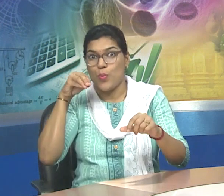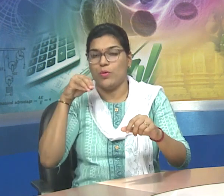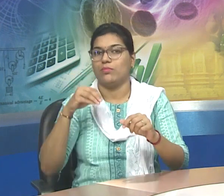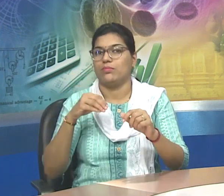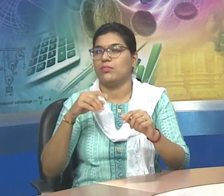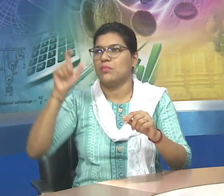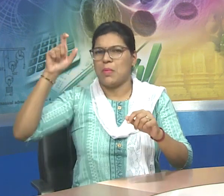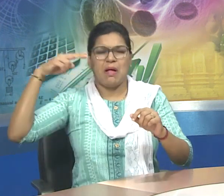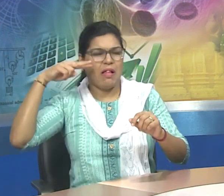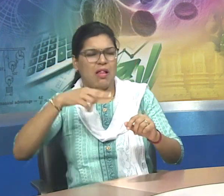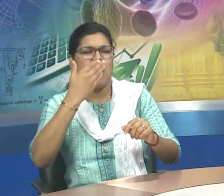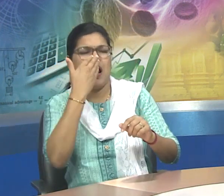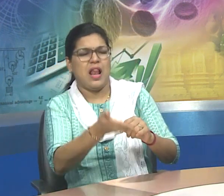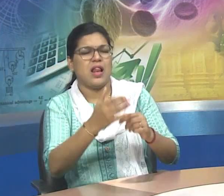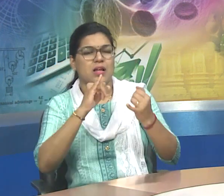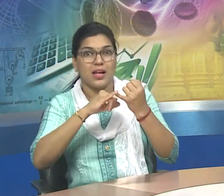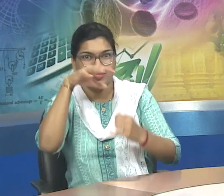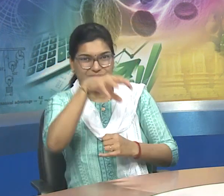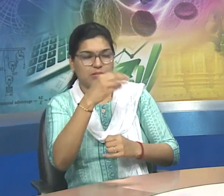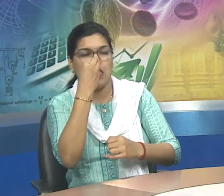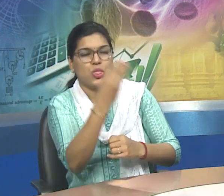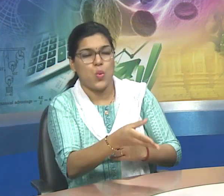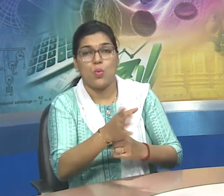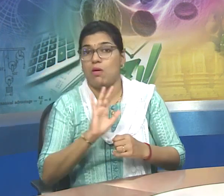इंटरनली और एक्सटर्नली इंडिपेंडेंट होता है,